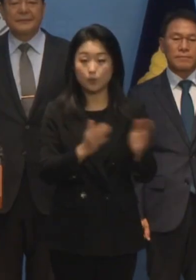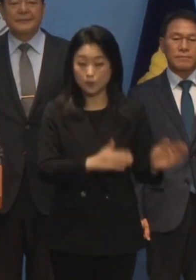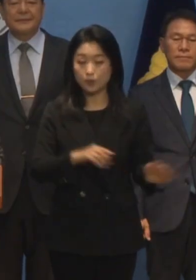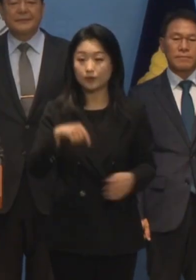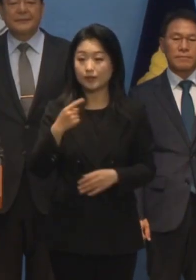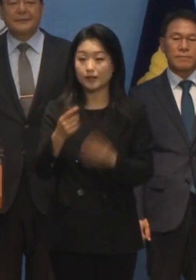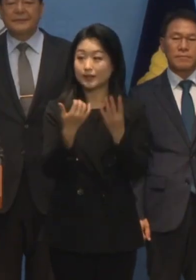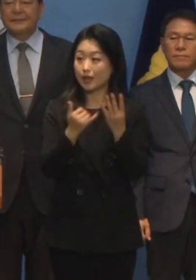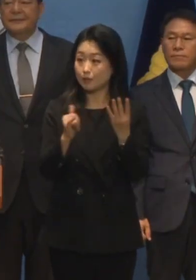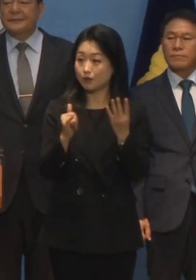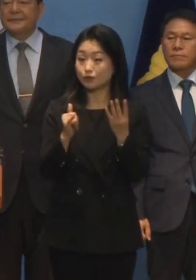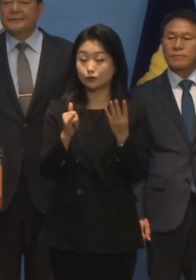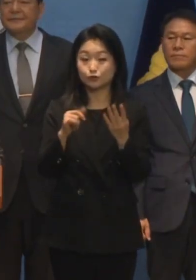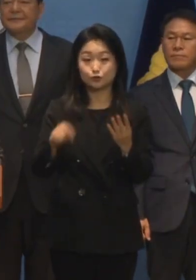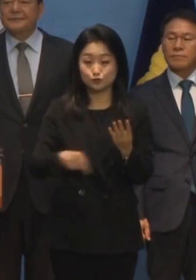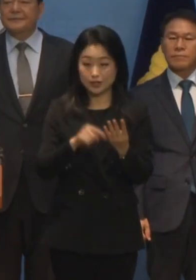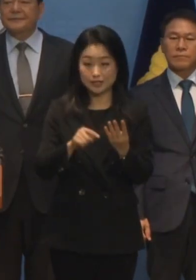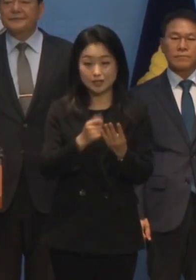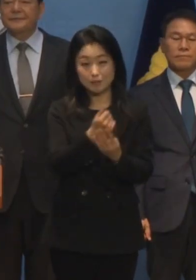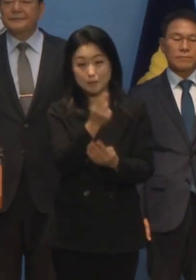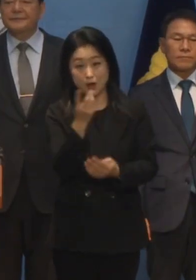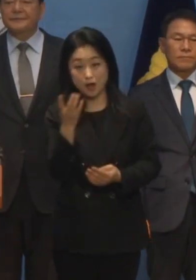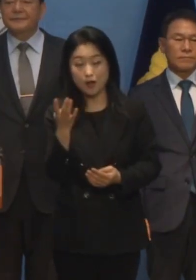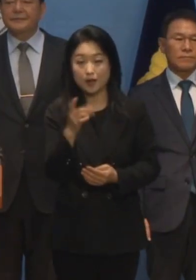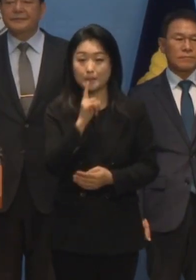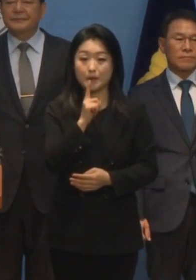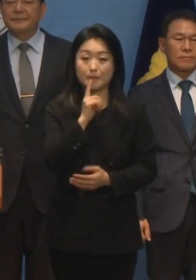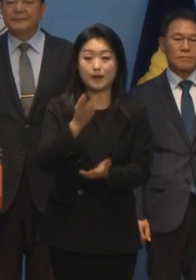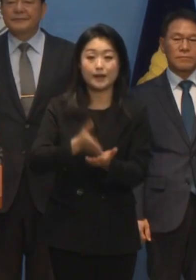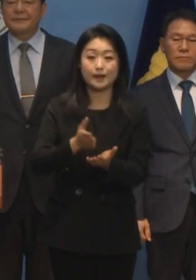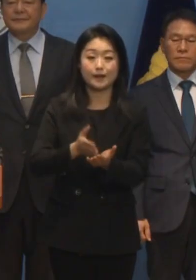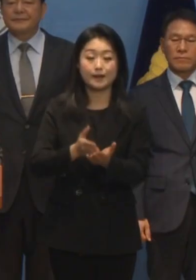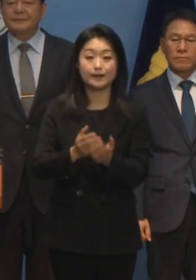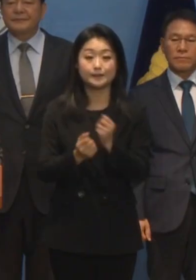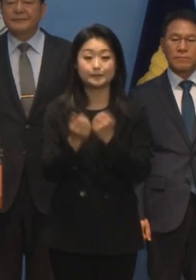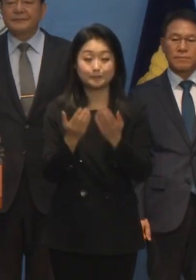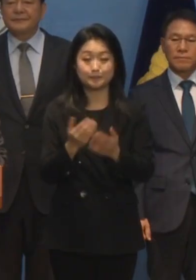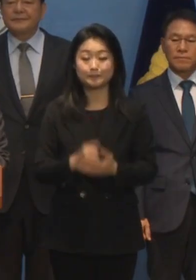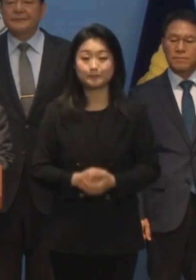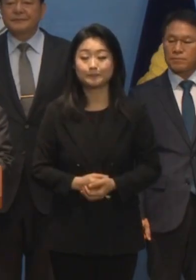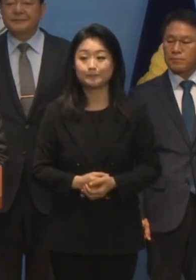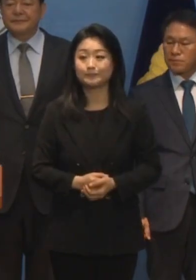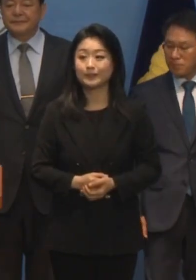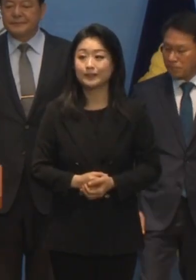다음에 여기 오신 분들 중에 몇 분이 발언을 하도록 하겠습니다.